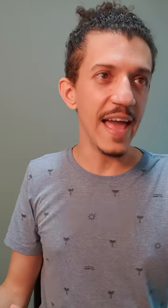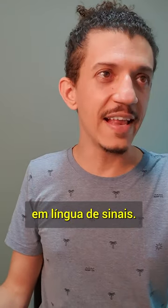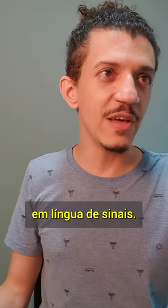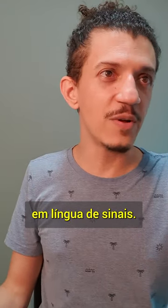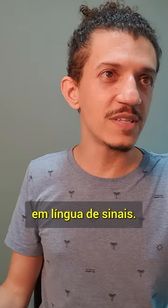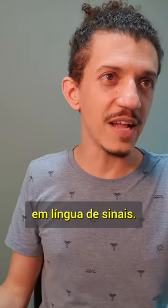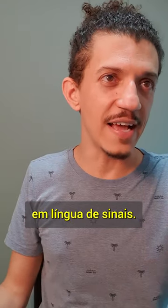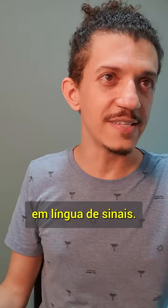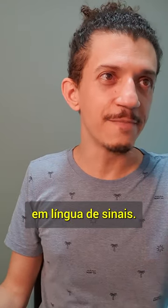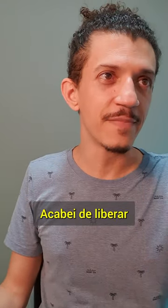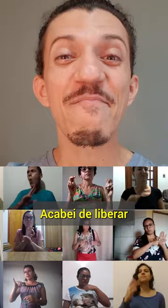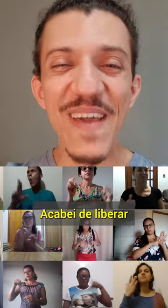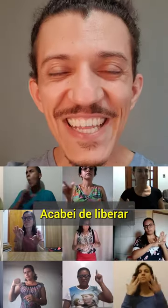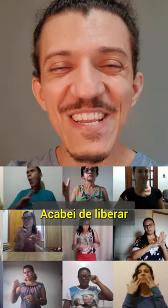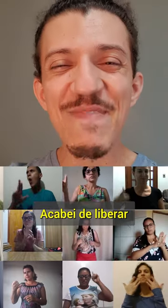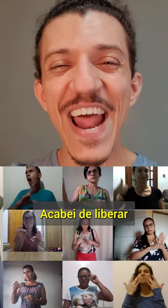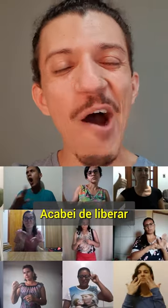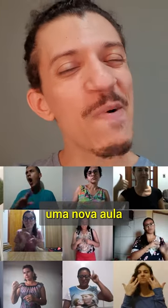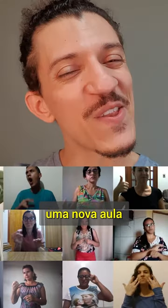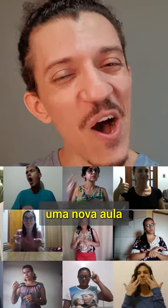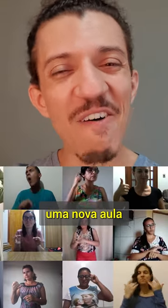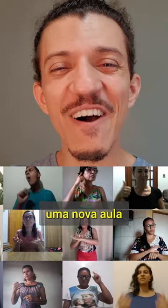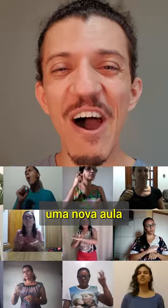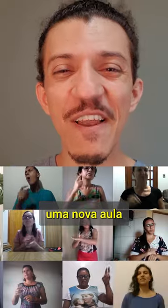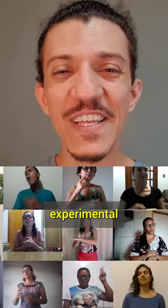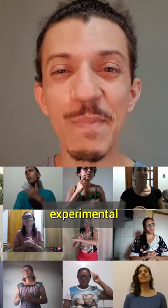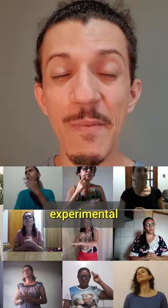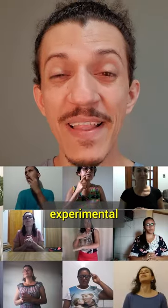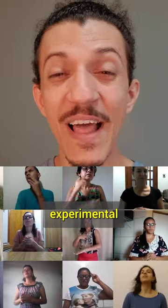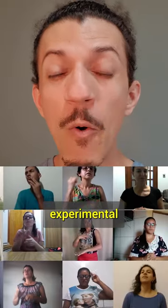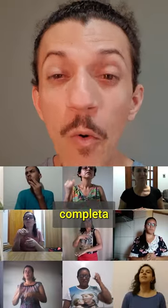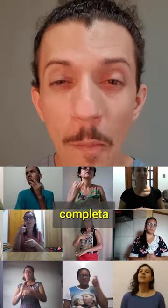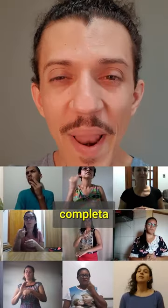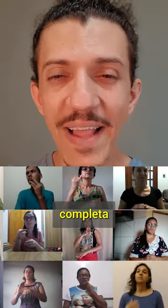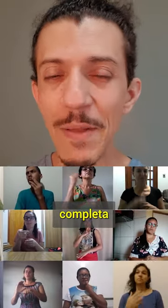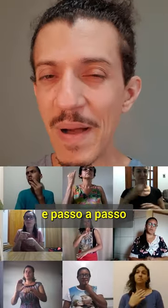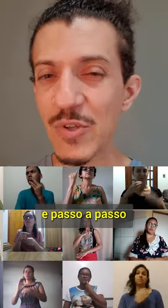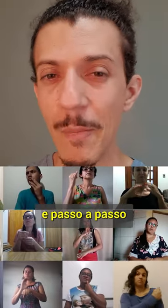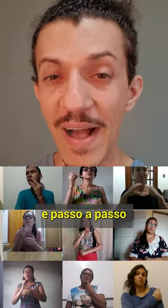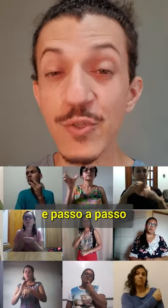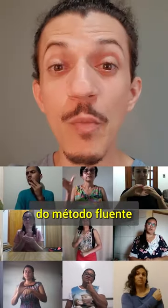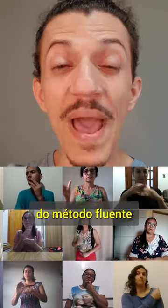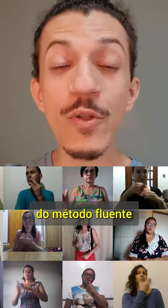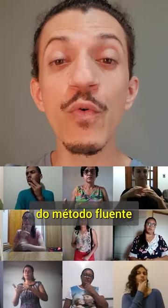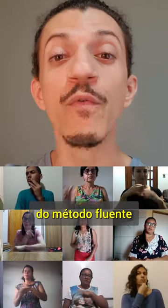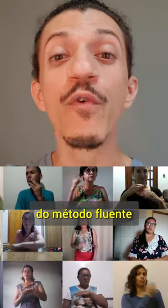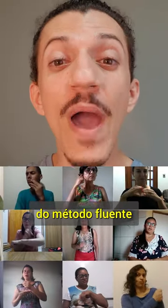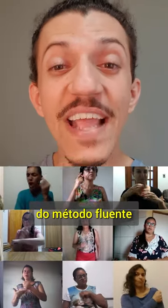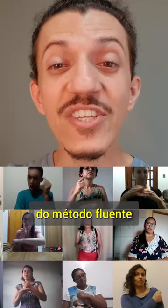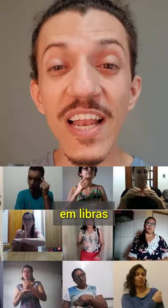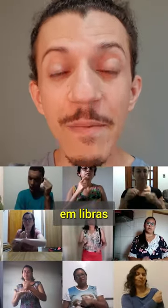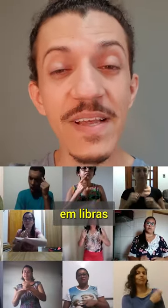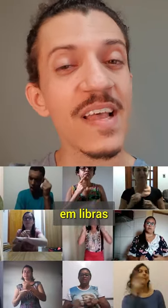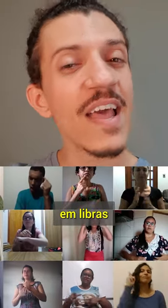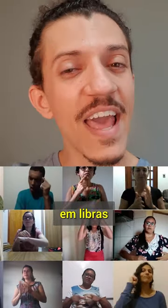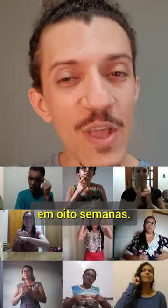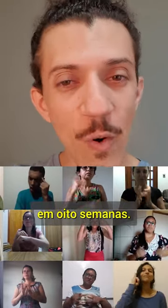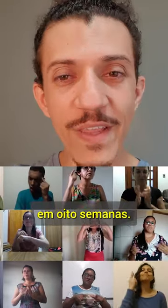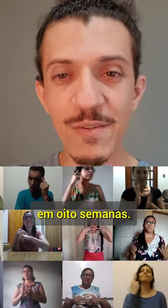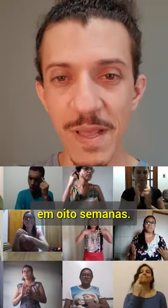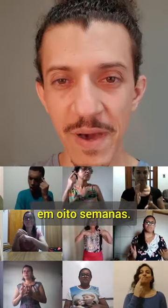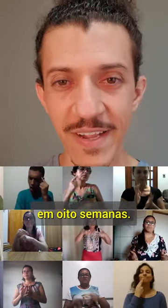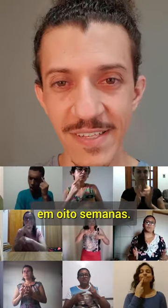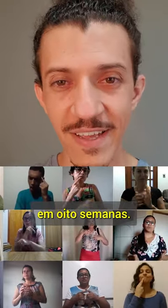aí em língua de sinais. Acabei de liberar uma nova aula experimental, completa e passo a passo, do método Fluente em Libras,